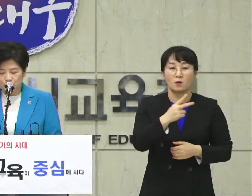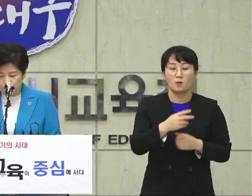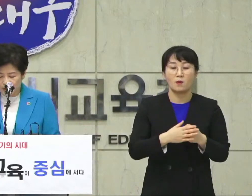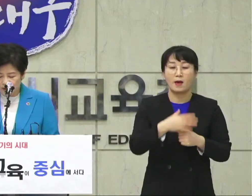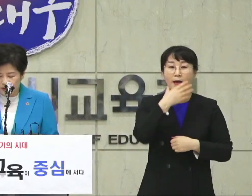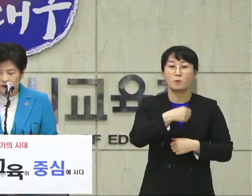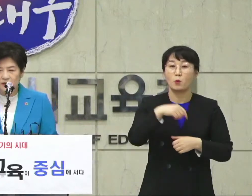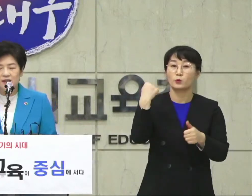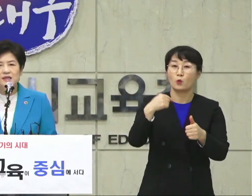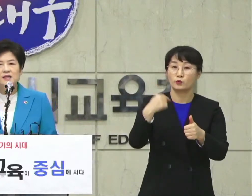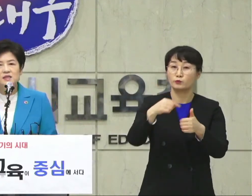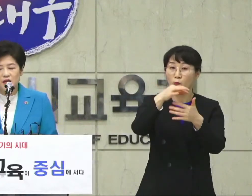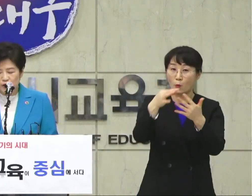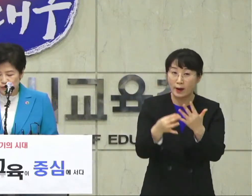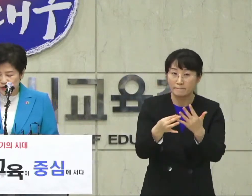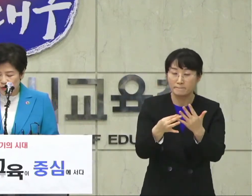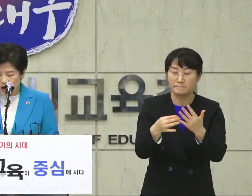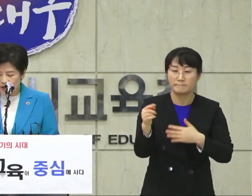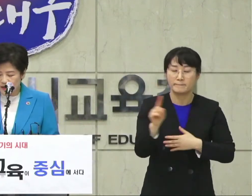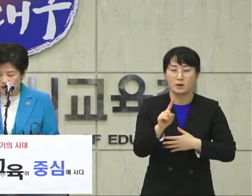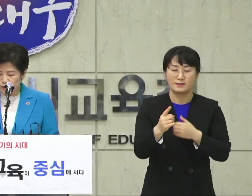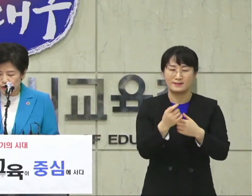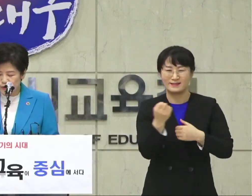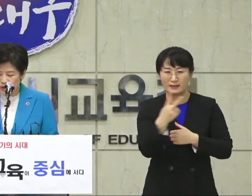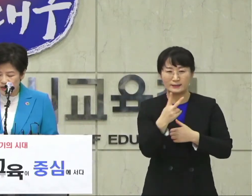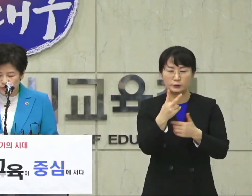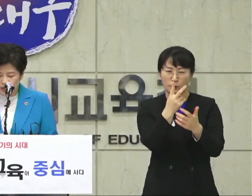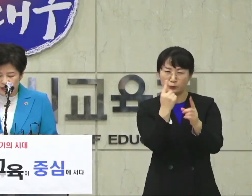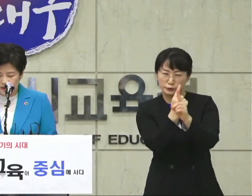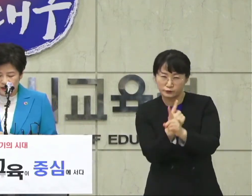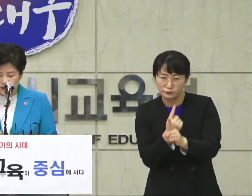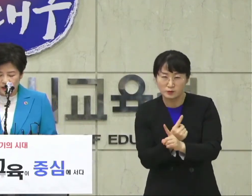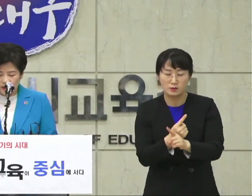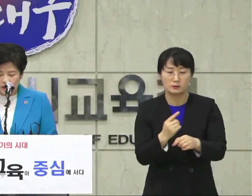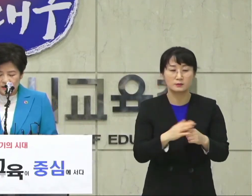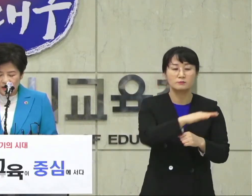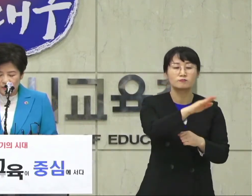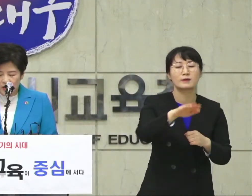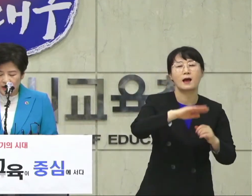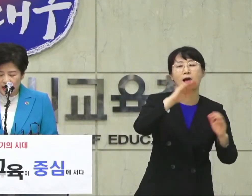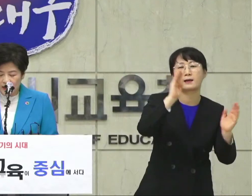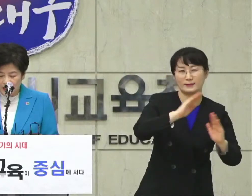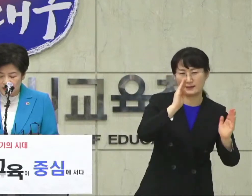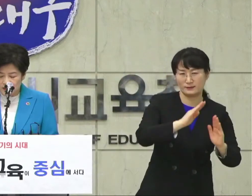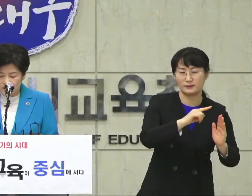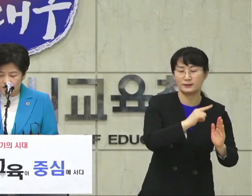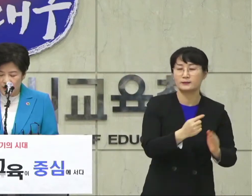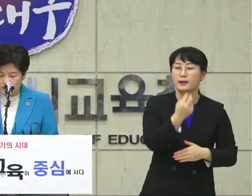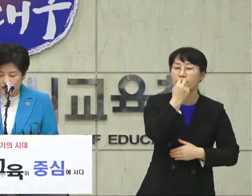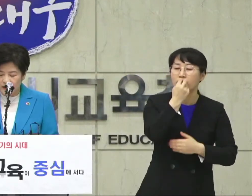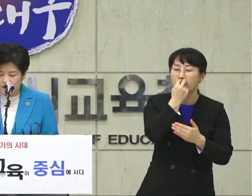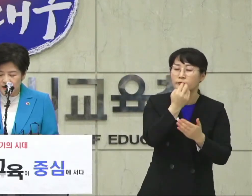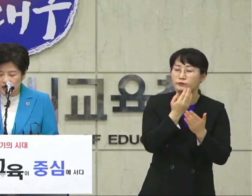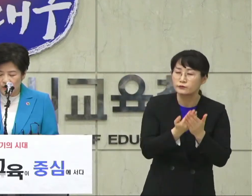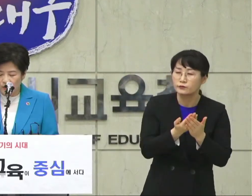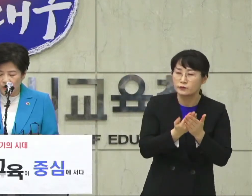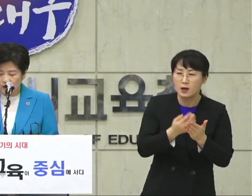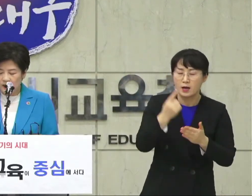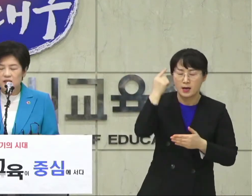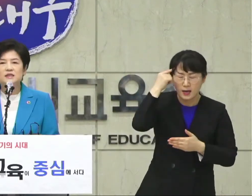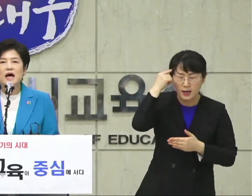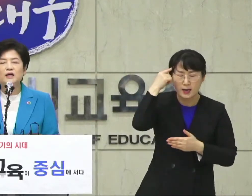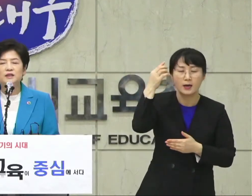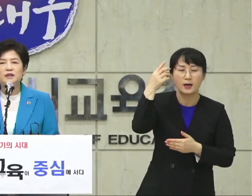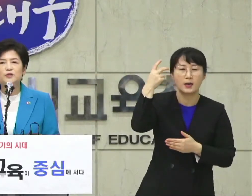행복 교육 프로그램을 재구조화하여 소중한 우리 아이들이 생명의 가치를 바르게